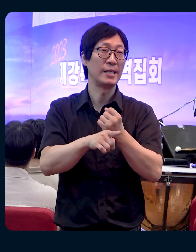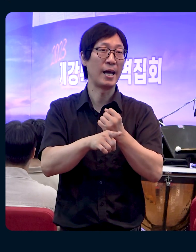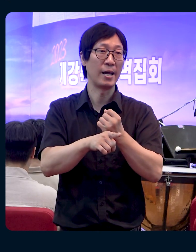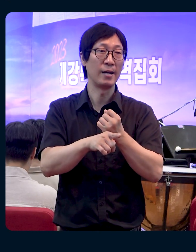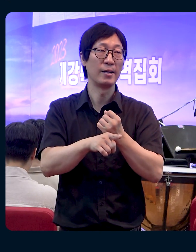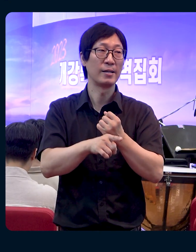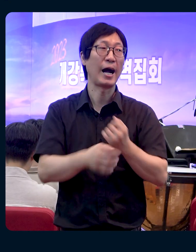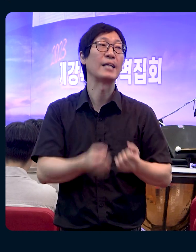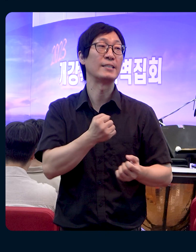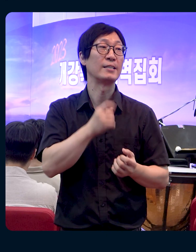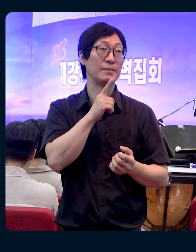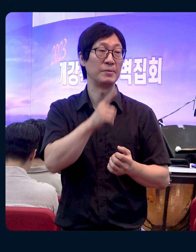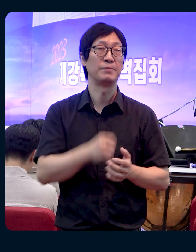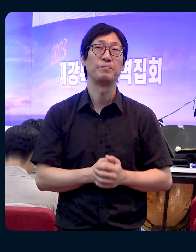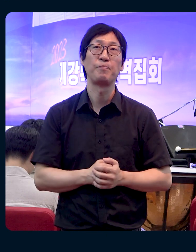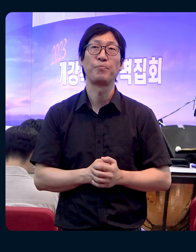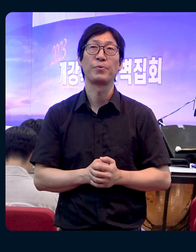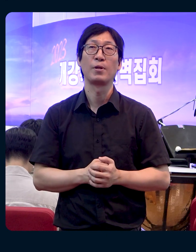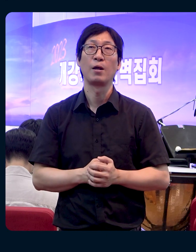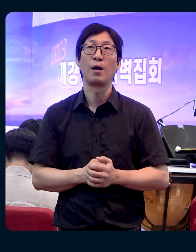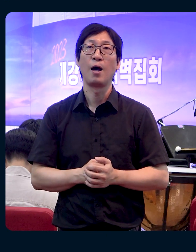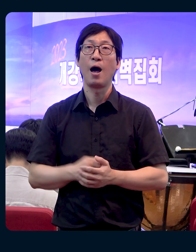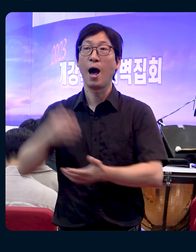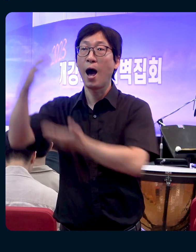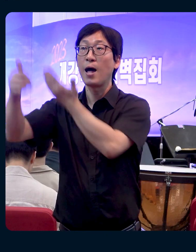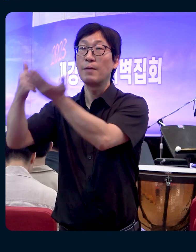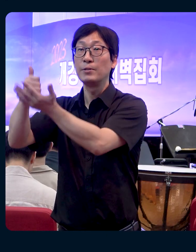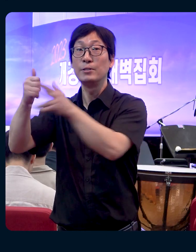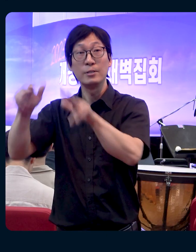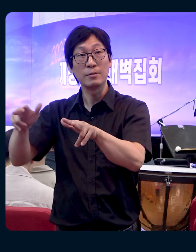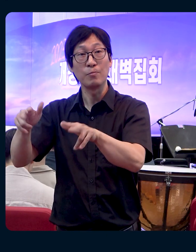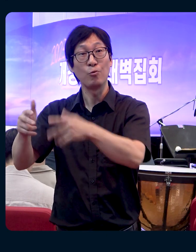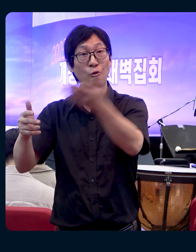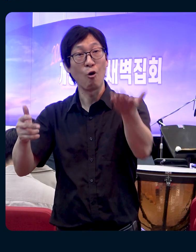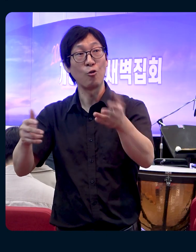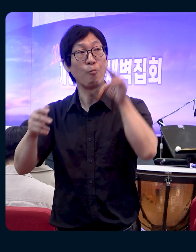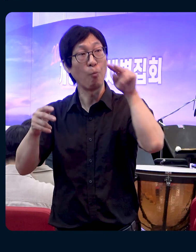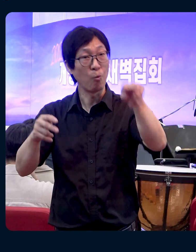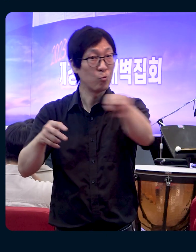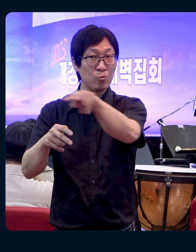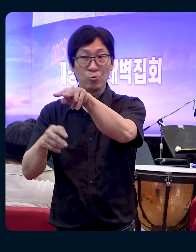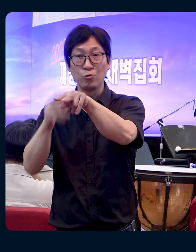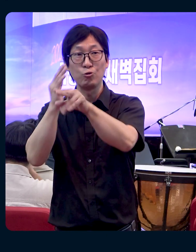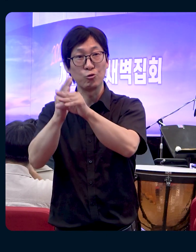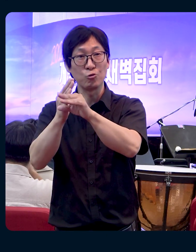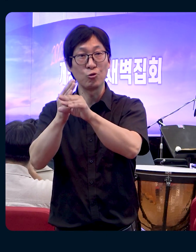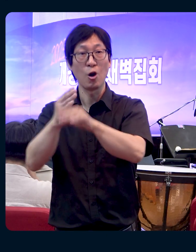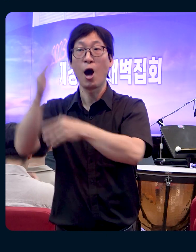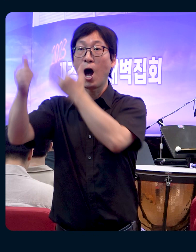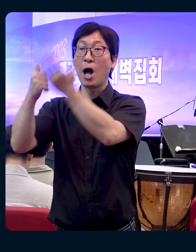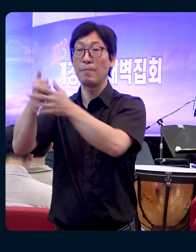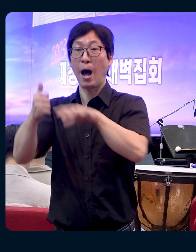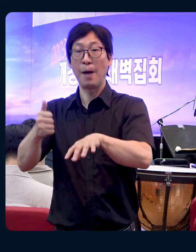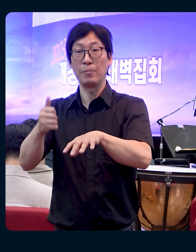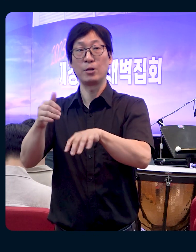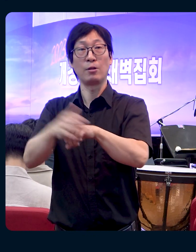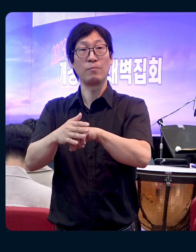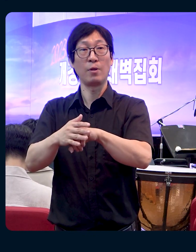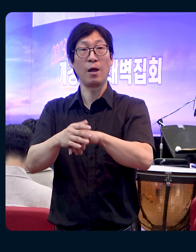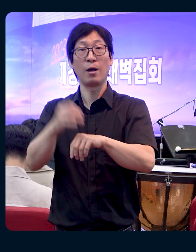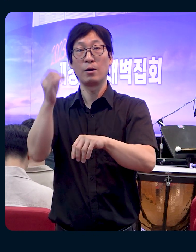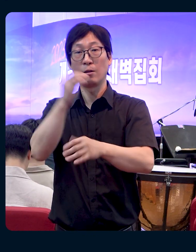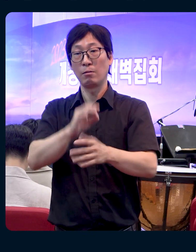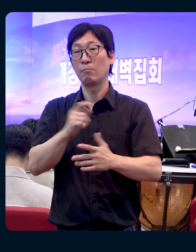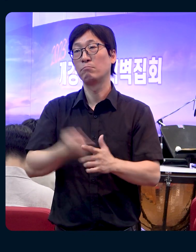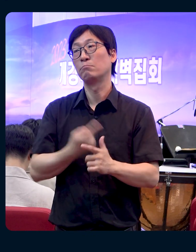단어입니다. 하나님이 지금 보고 계시니까, 하나님 앞이니까 함부로 말하지 않습니다. 대충 말하지